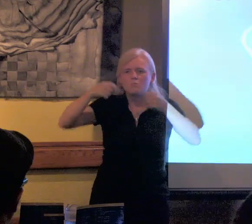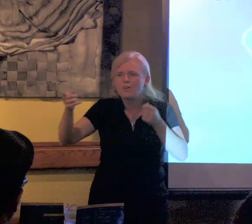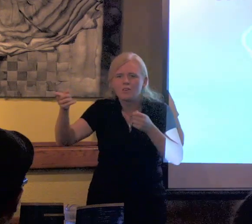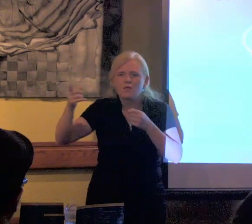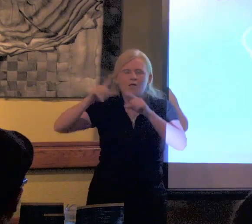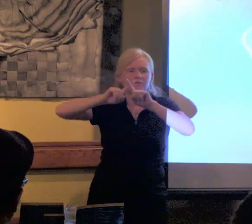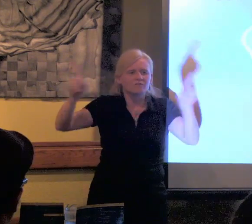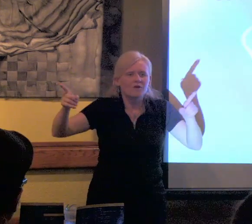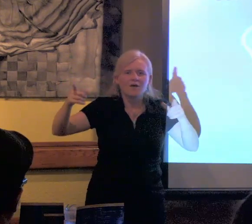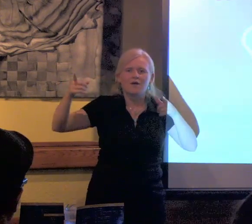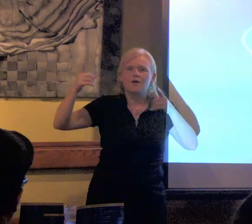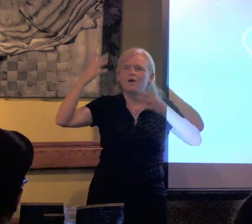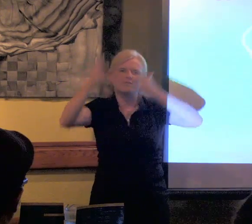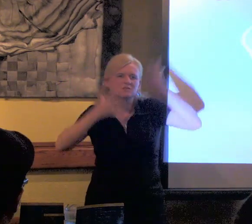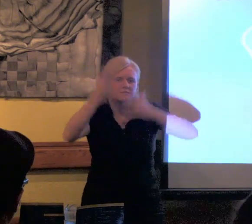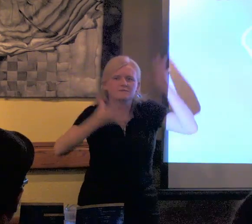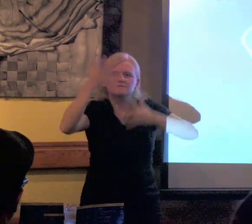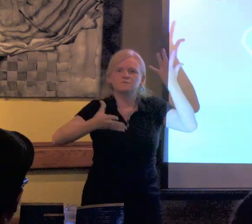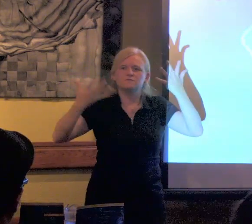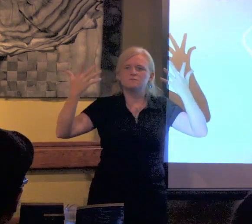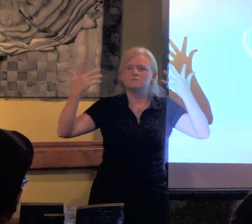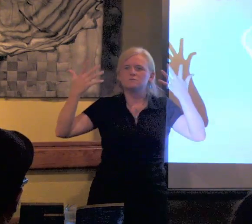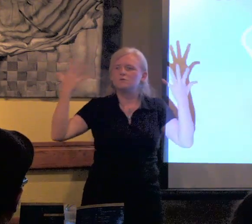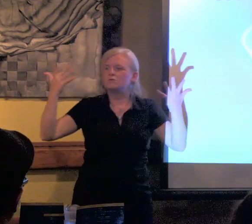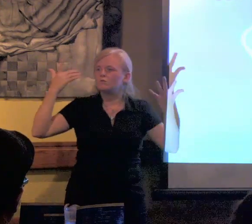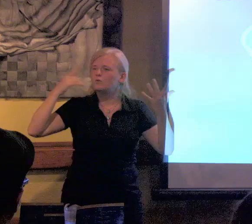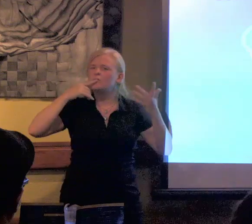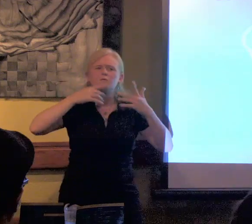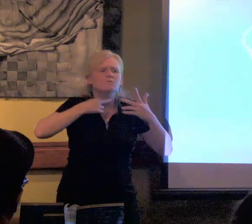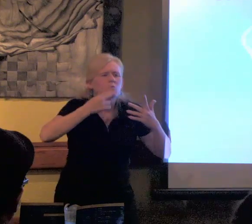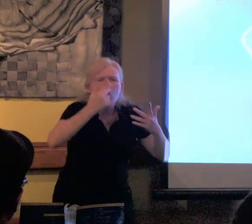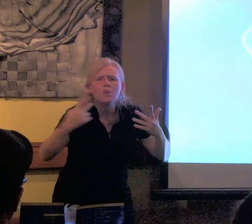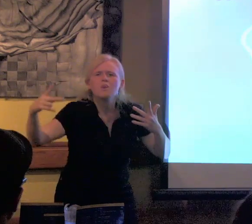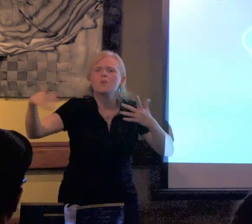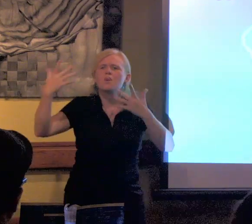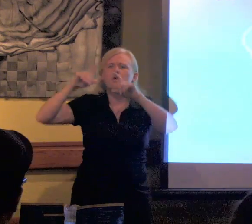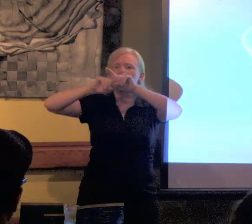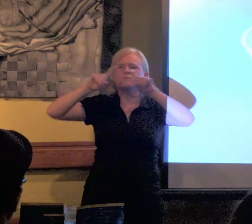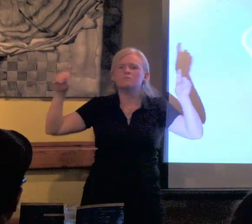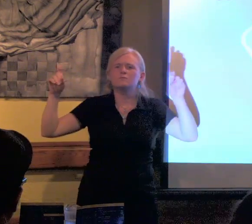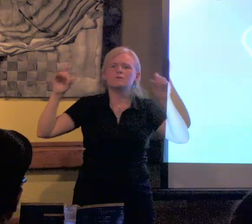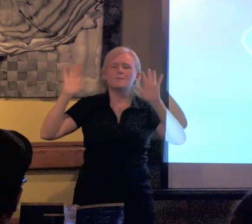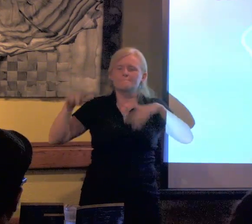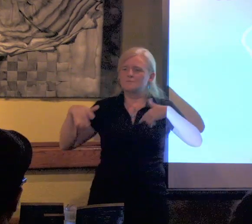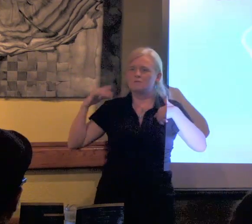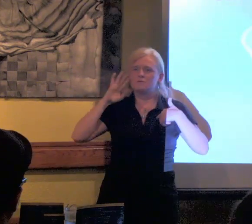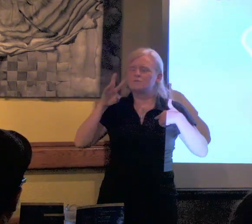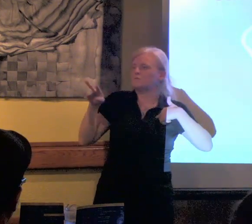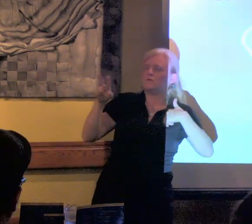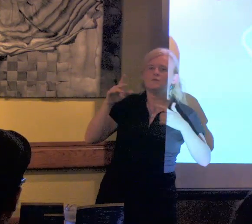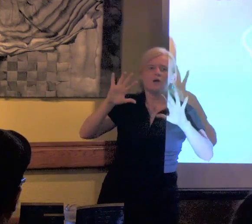Alors, une personne entendante qui voit une personne sourde, qui la voit gesticuler, en fait, pendant qu'elle s'exprime en langue des